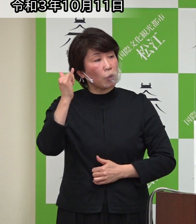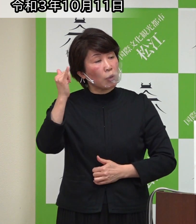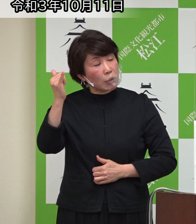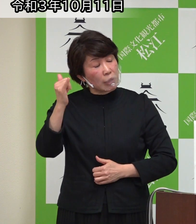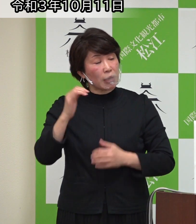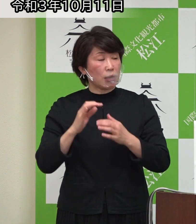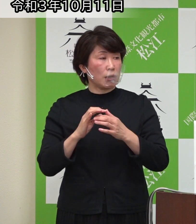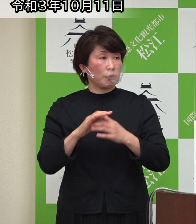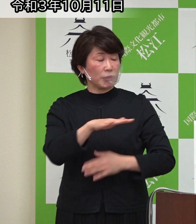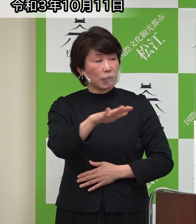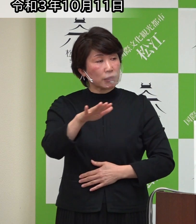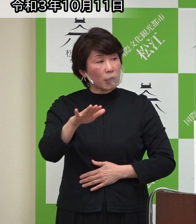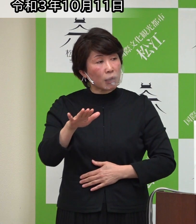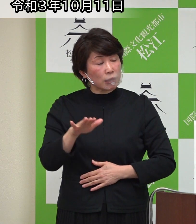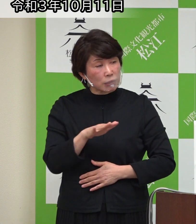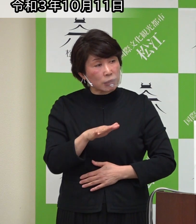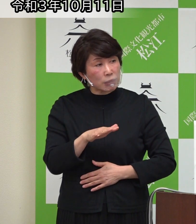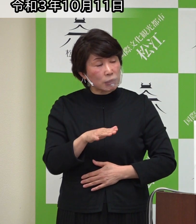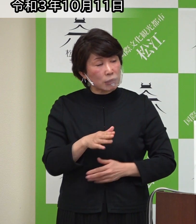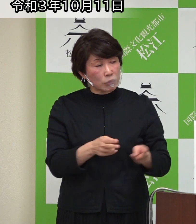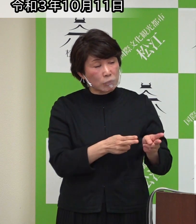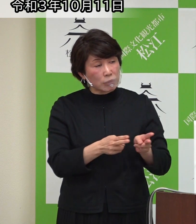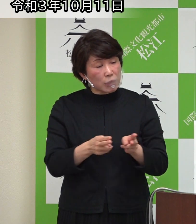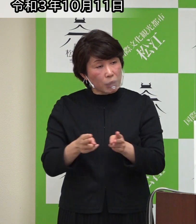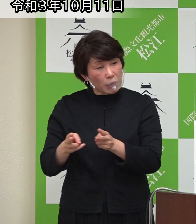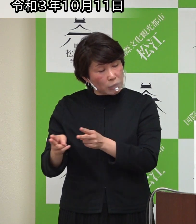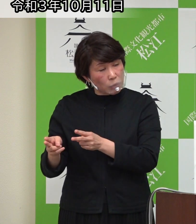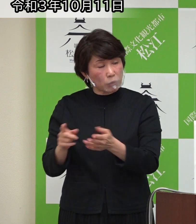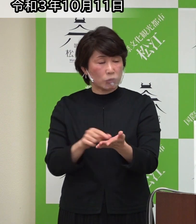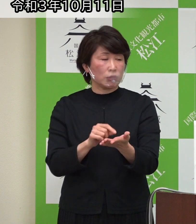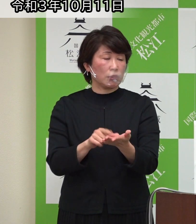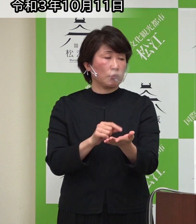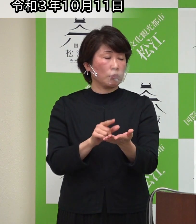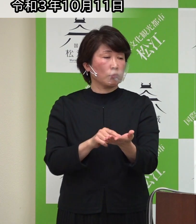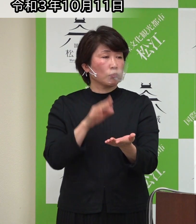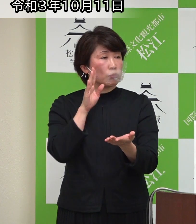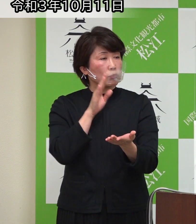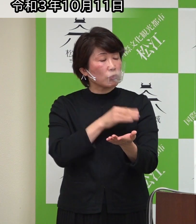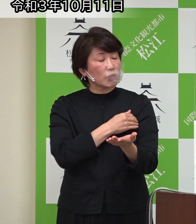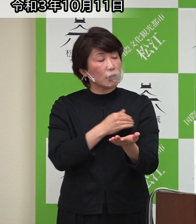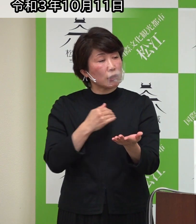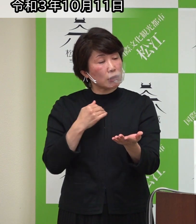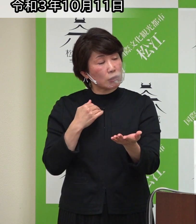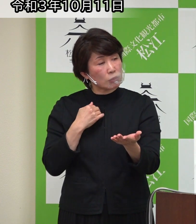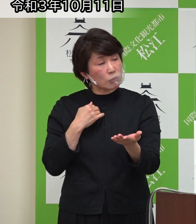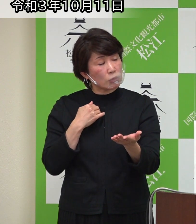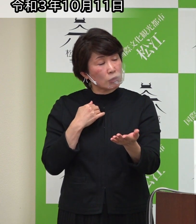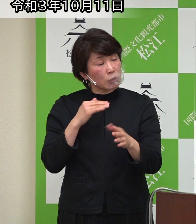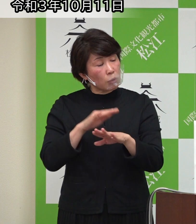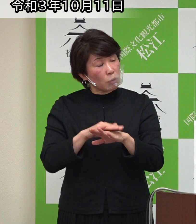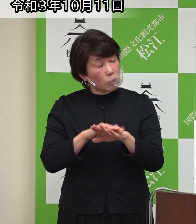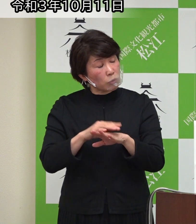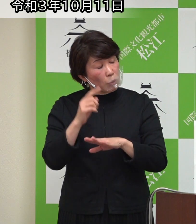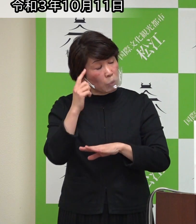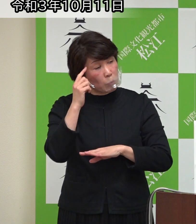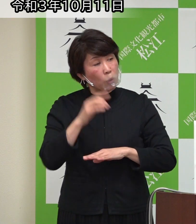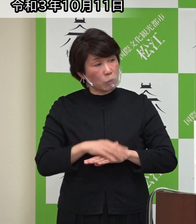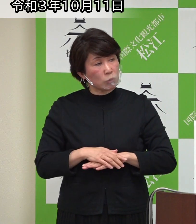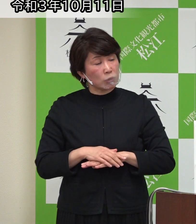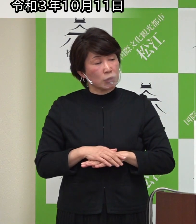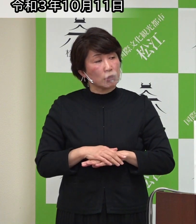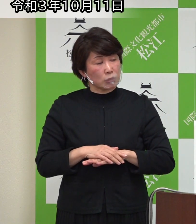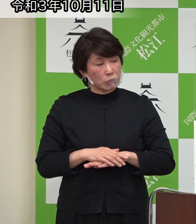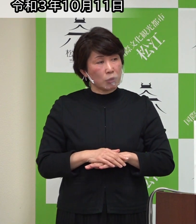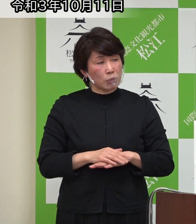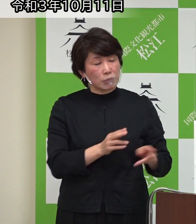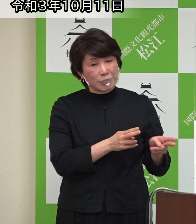しやすくあのなるということになるのかなと思うんですけども、あの、まあ、今回の、 まあ、制度の拡充を受けてその市民